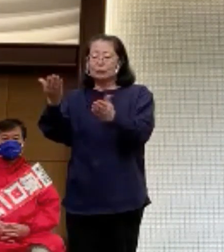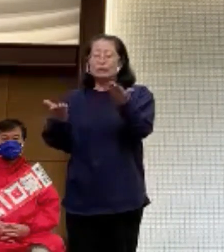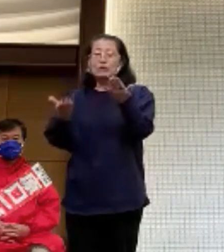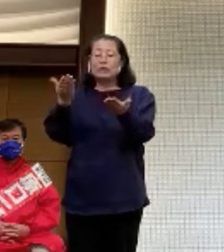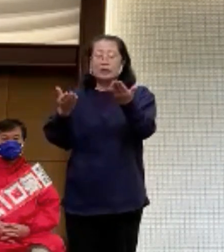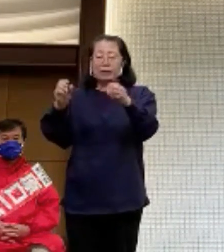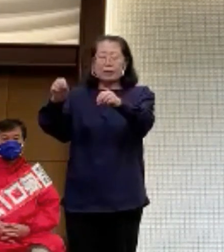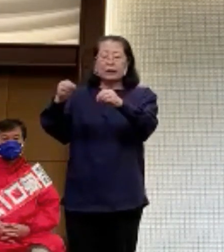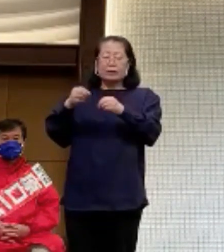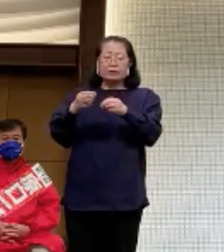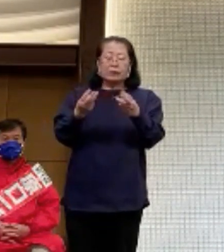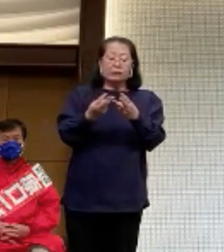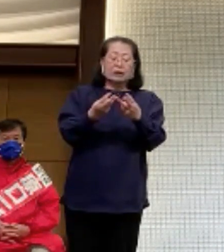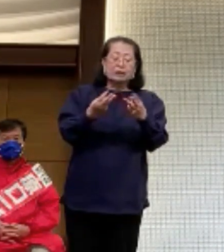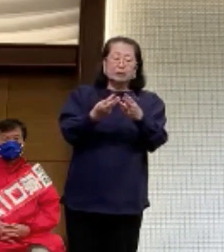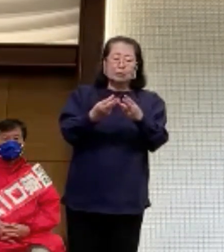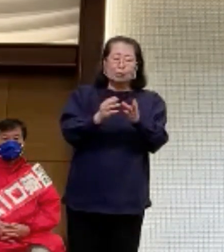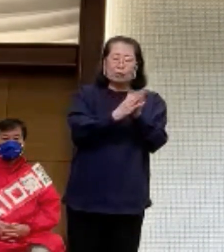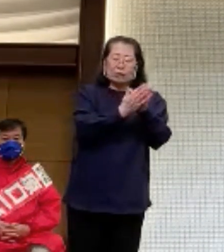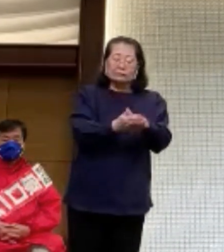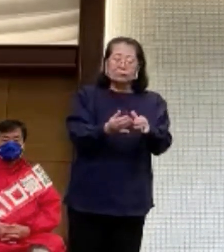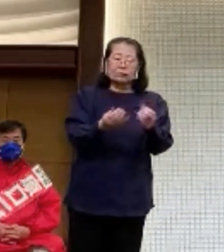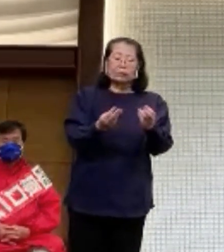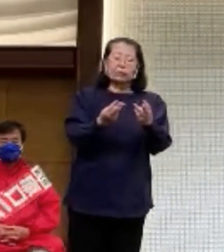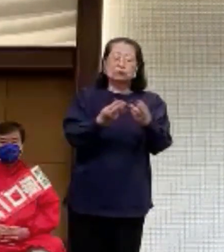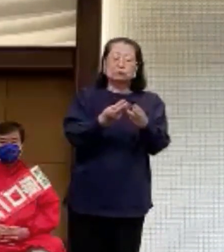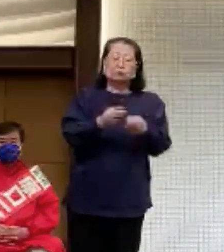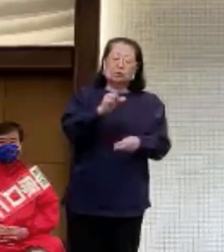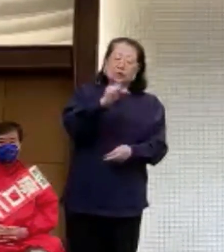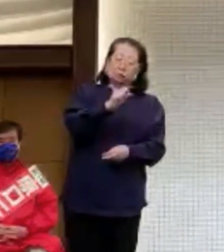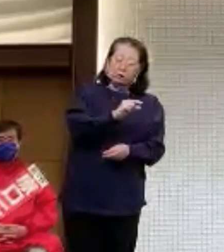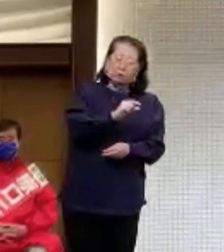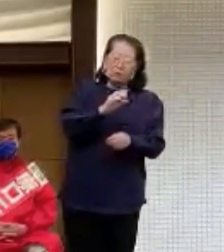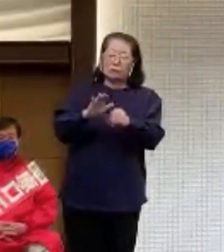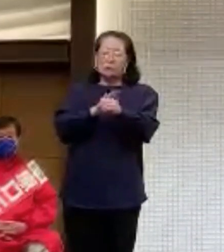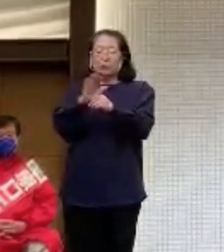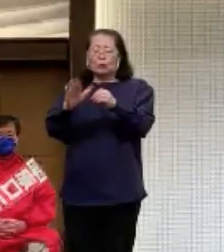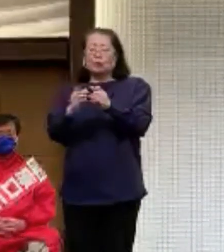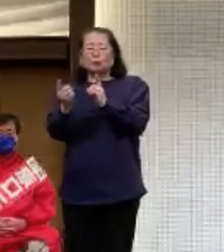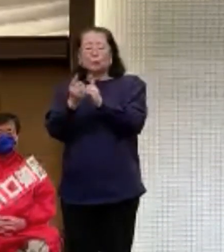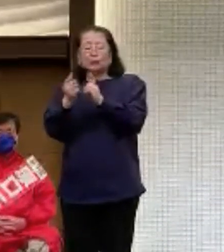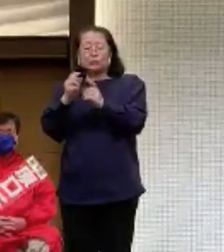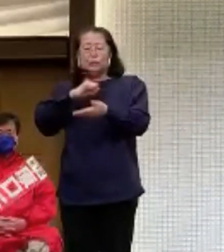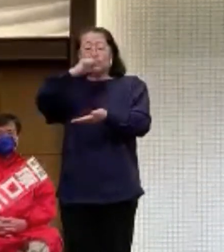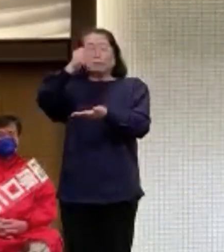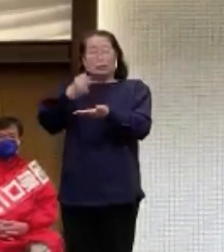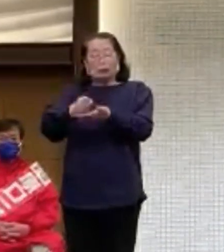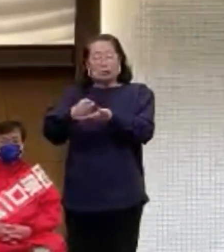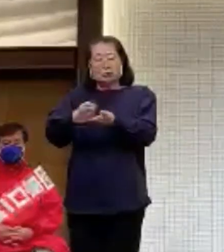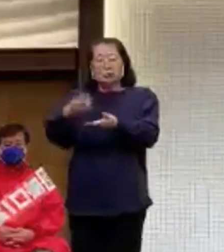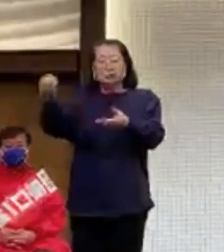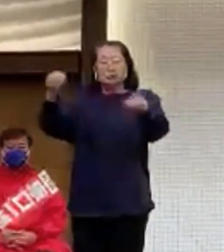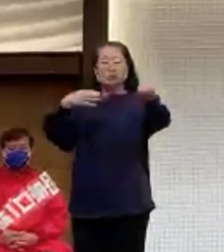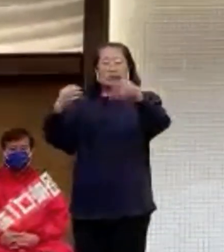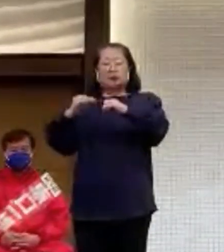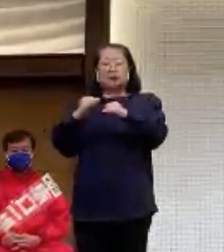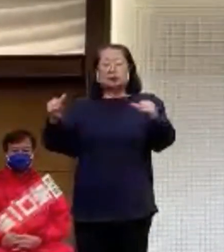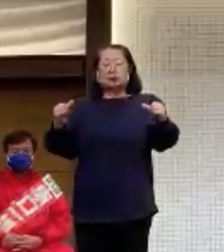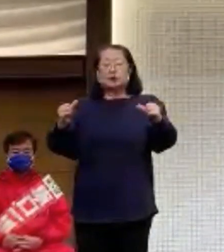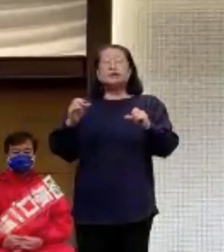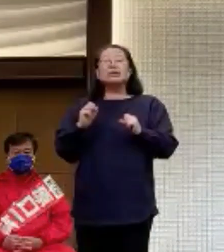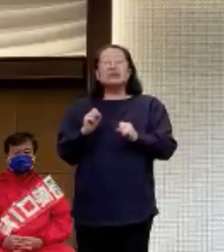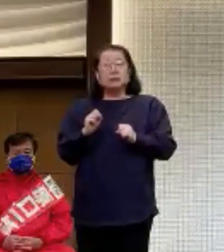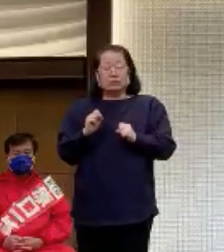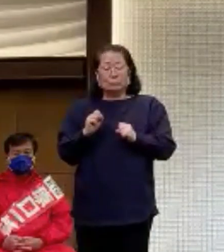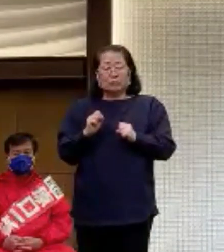染者数も死亡者数もかなり少ないと、コロナ対策は成功しているとおっしゃる方もいらっしゃい